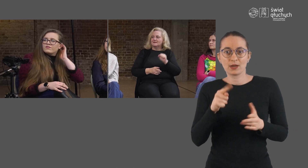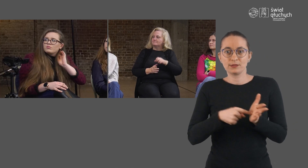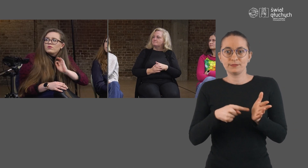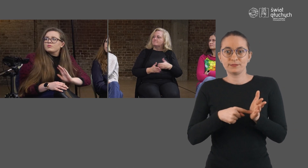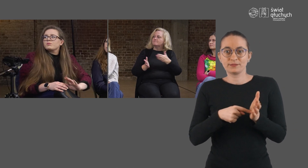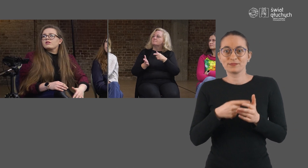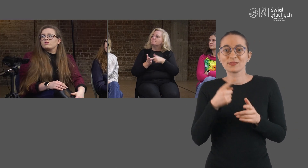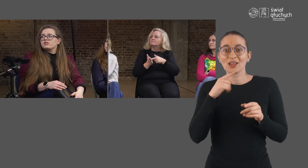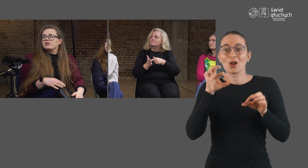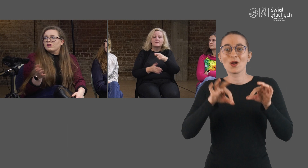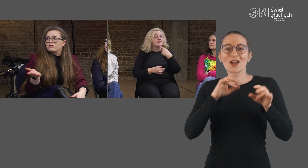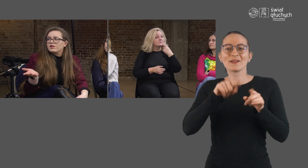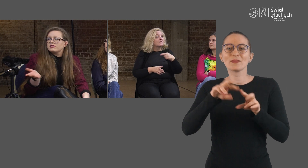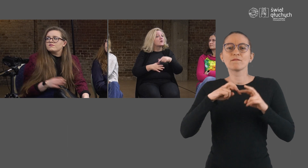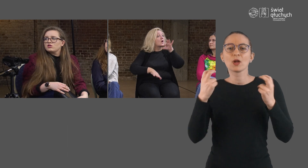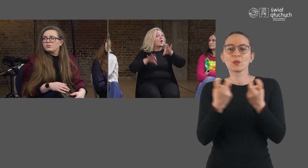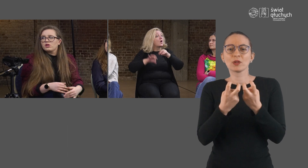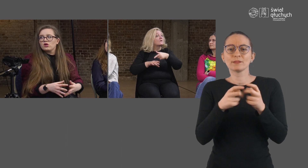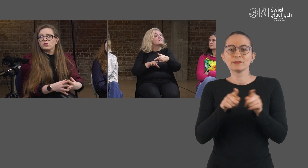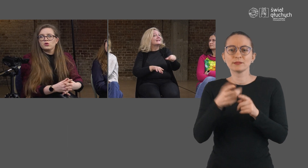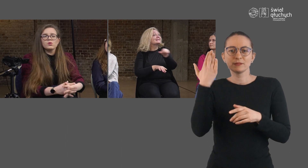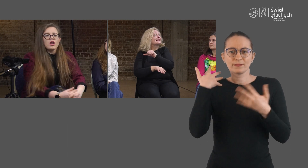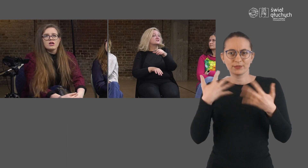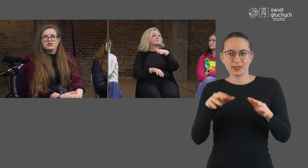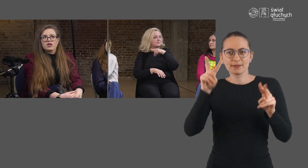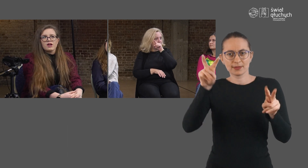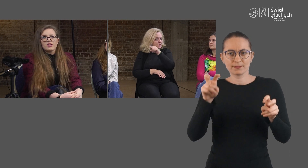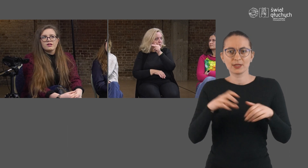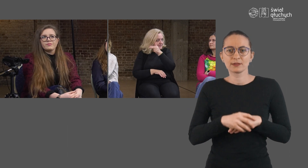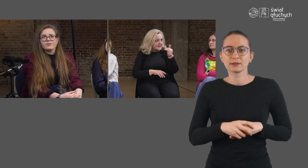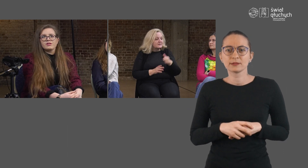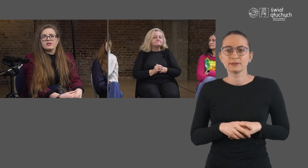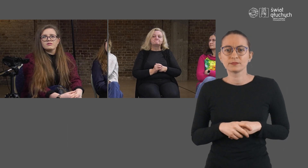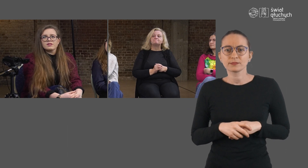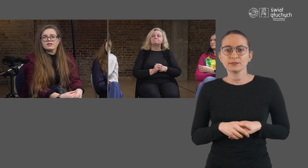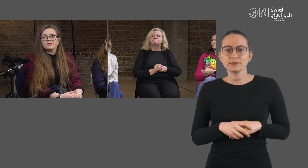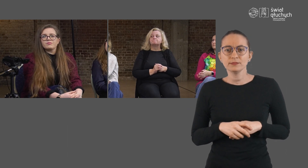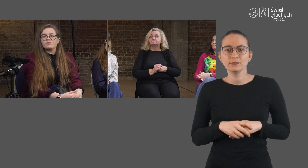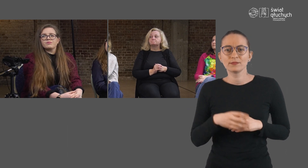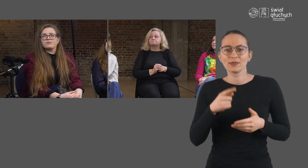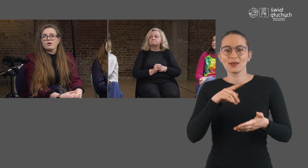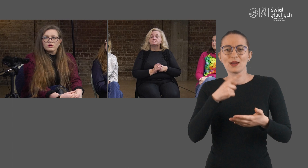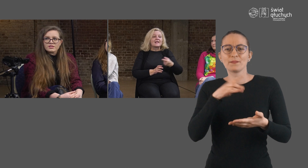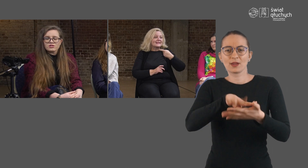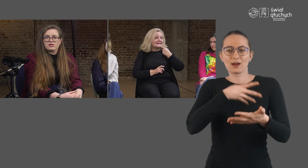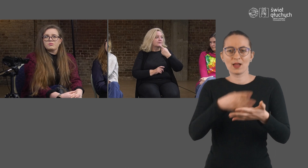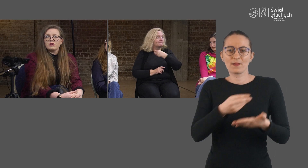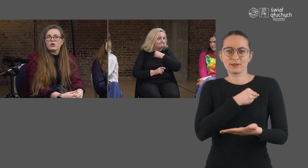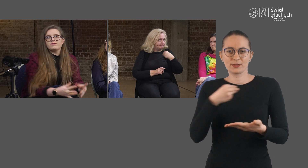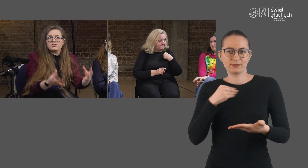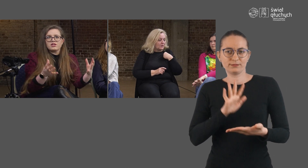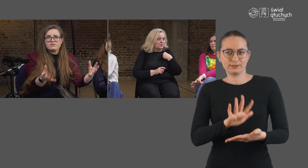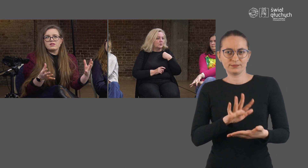To nawet było wspomniane właśnie na tej konferencji w zeszłym tygodniu, że język polski, czy